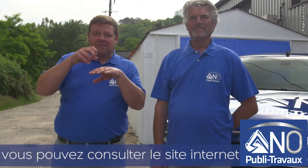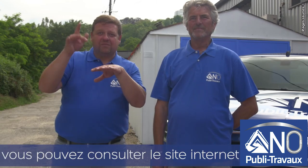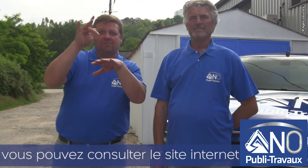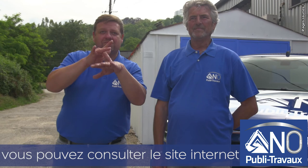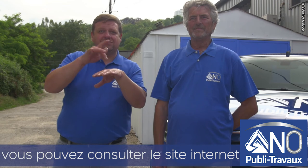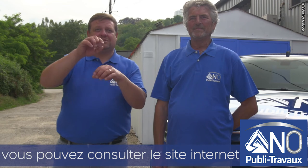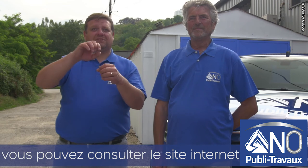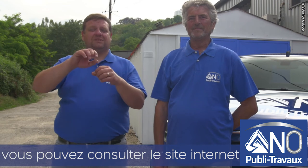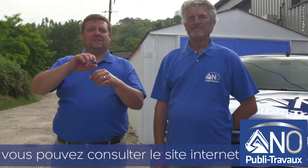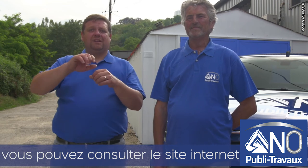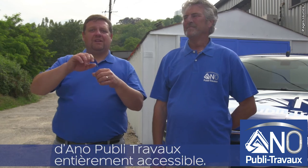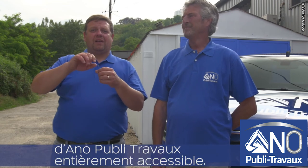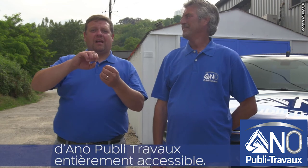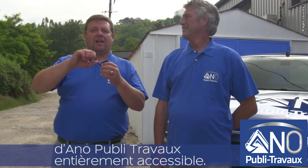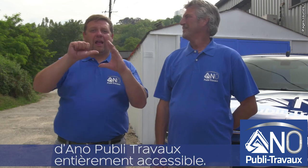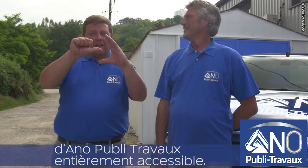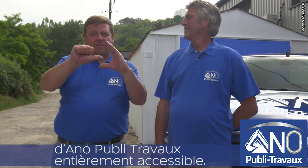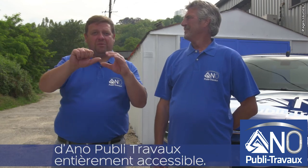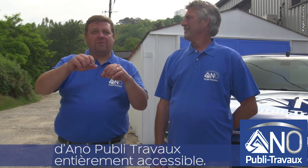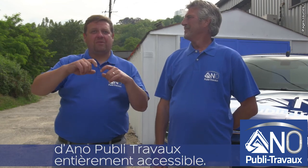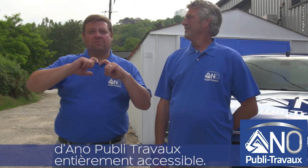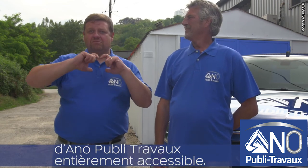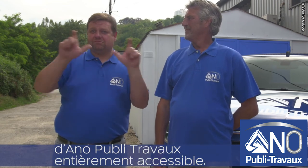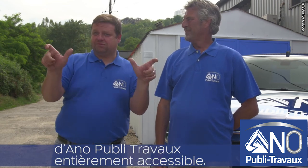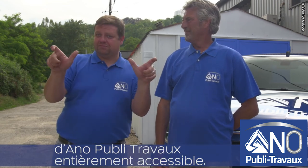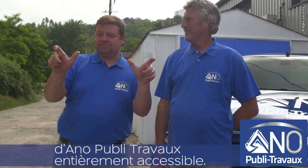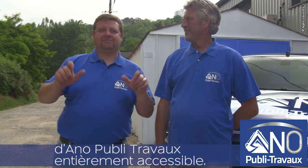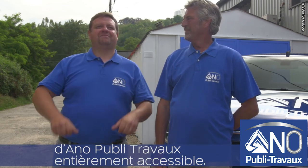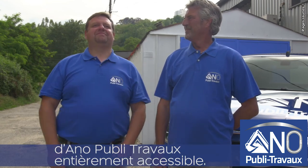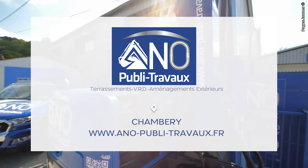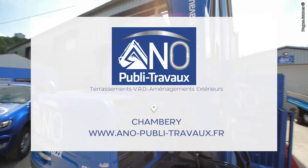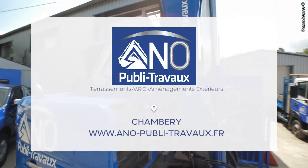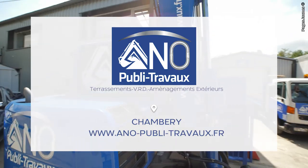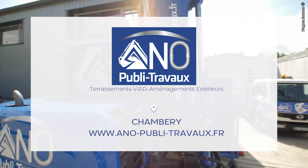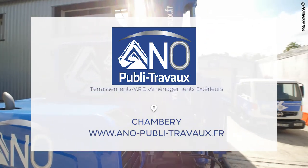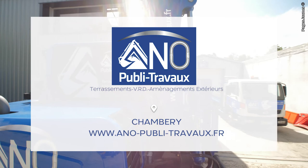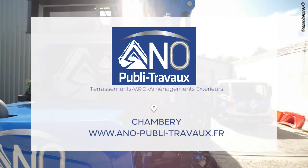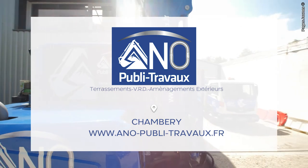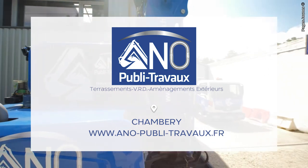consulter le site internet d'Publi Travaux entièrement accessible.